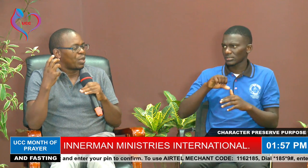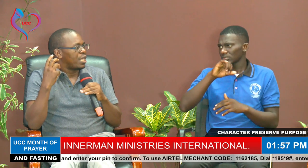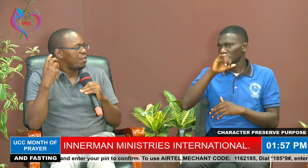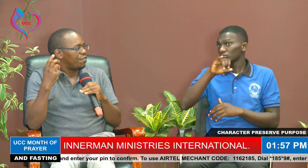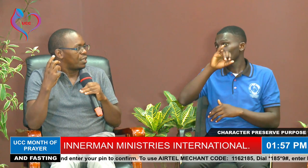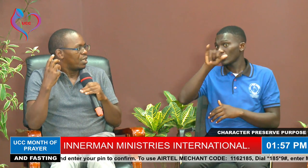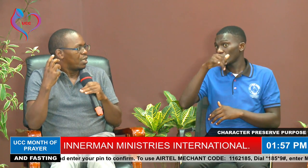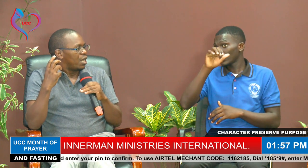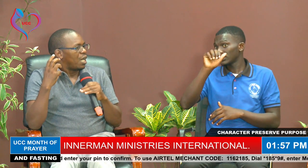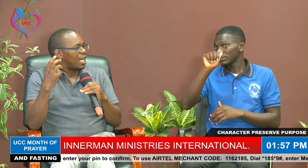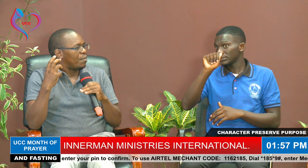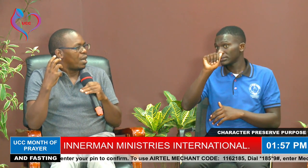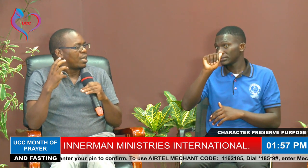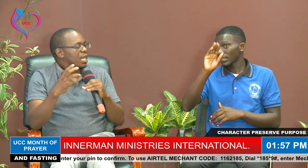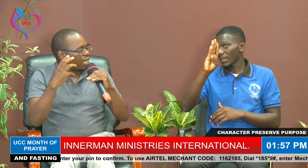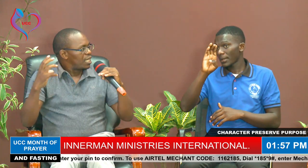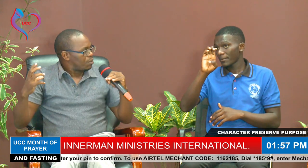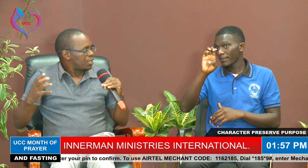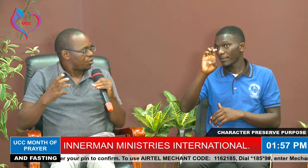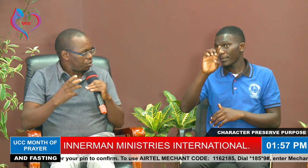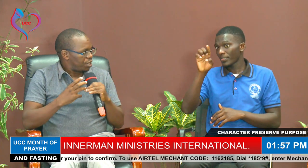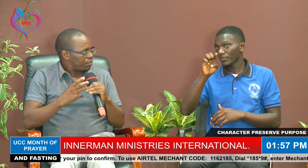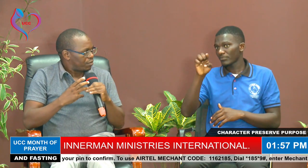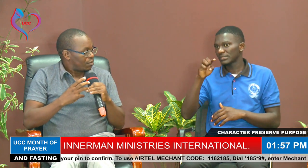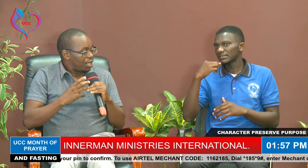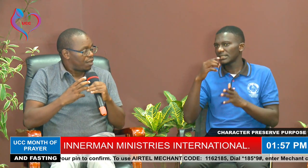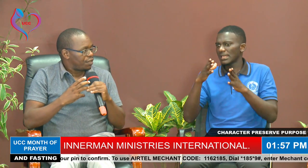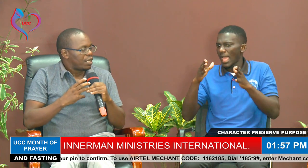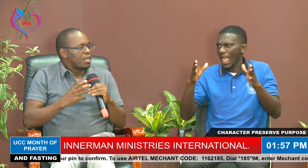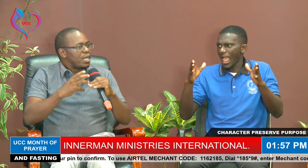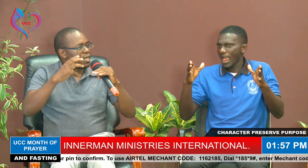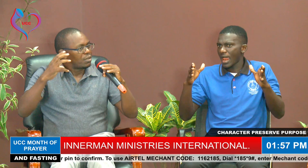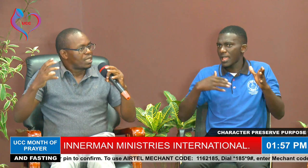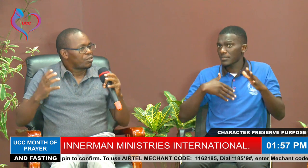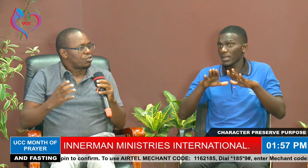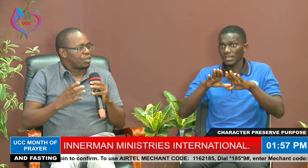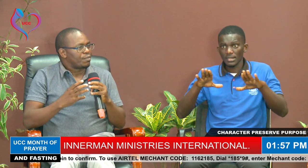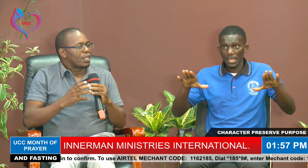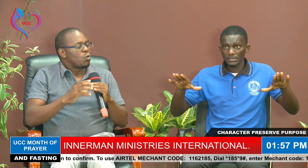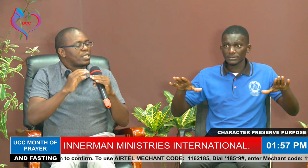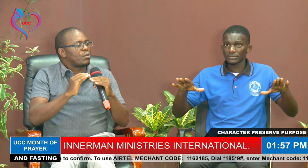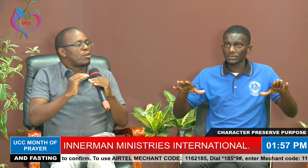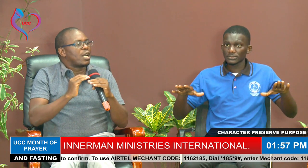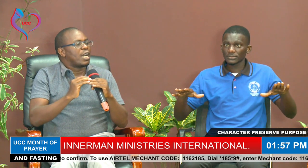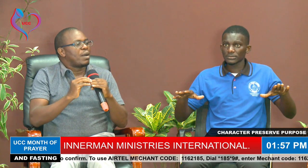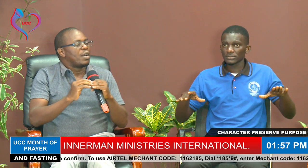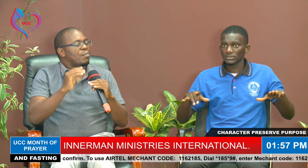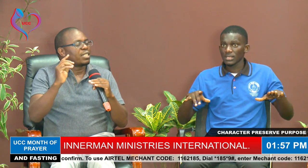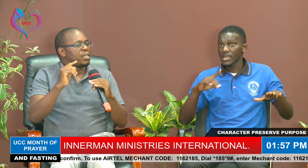mu NIV agamba enlarge my territory mu NIV enlarge my territory wansa unaliyo kagamba bless me